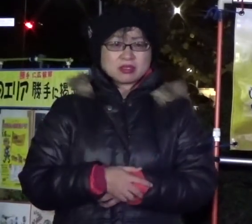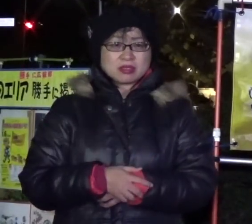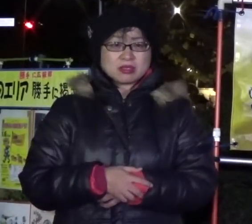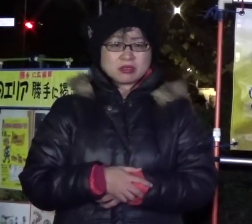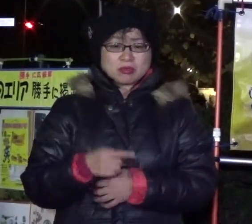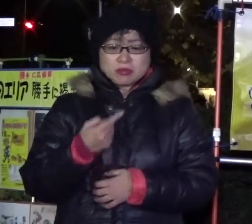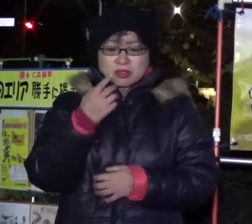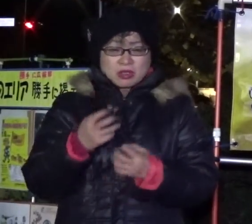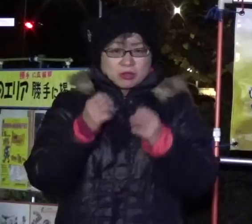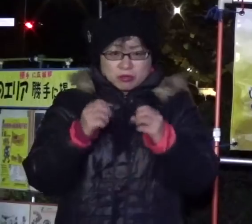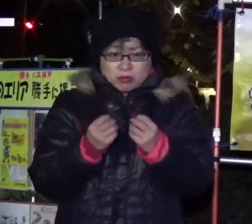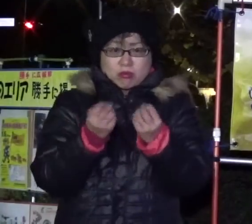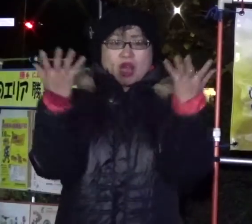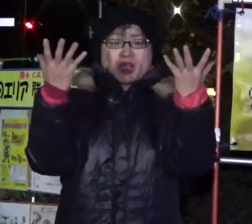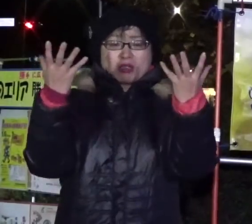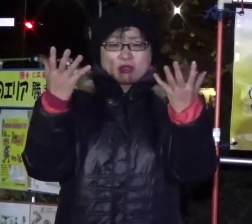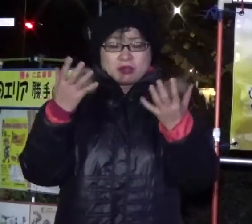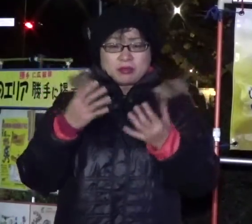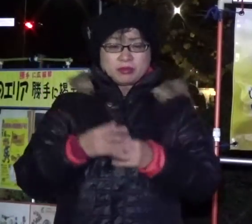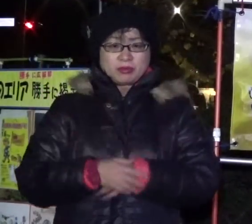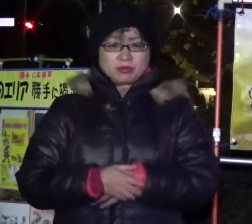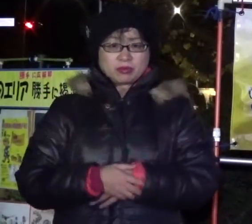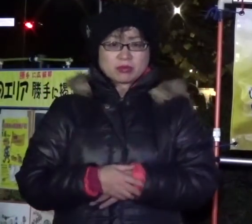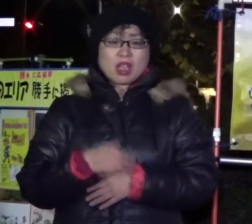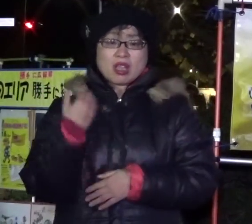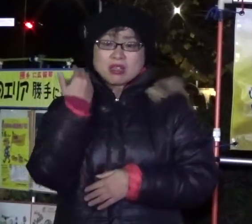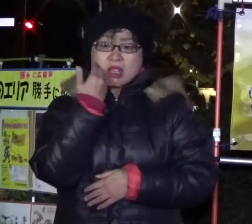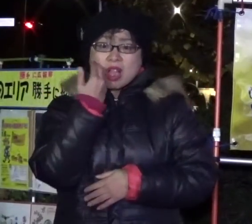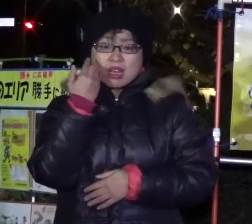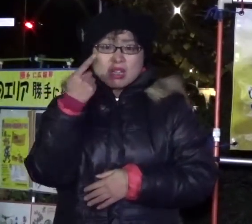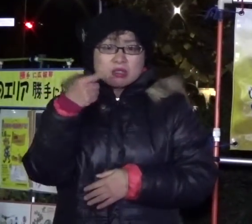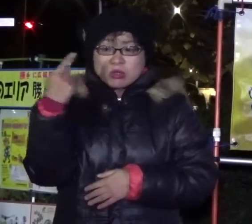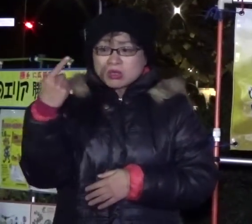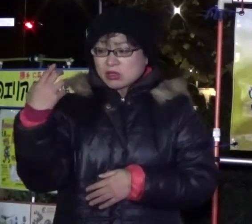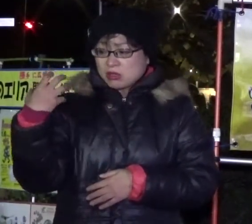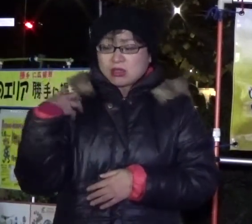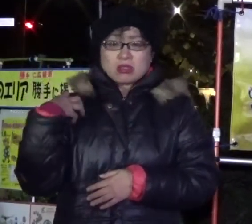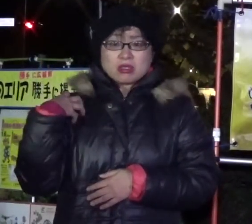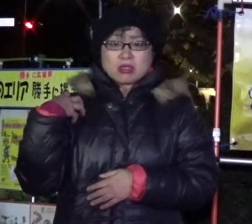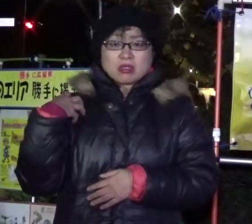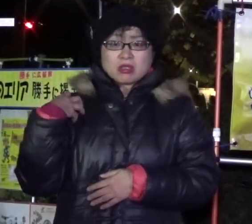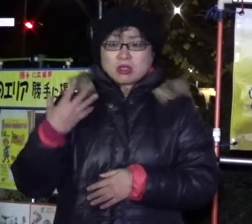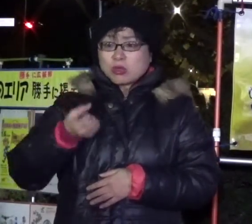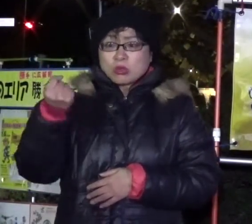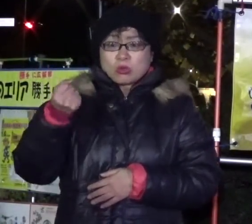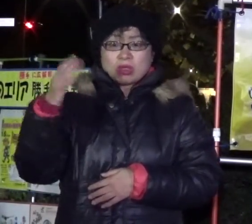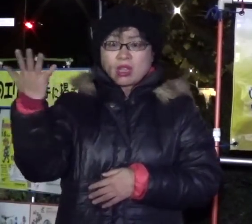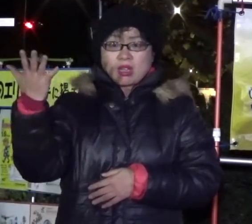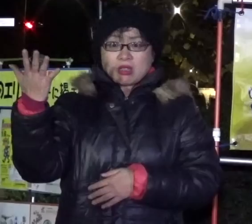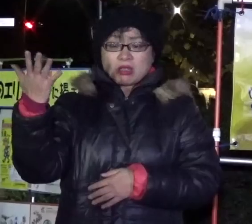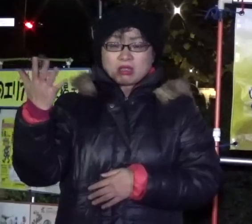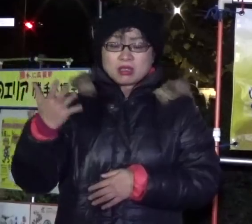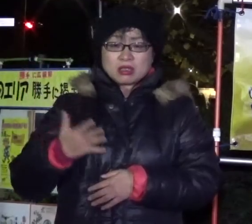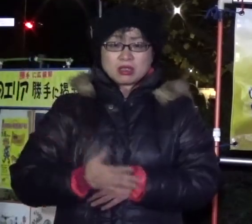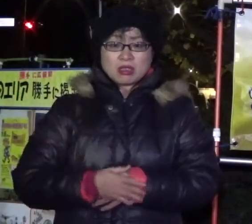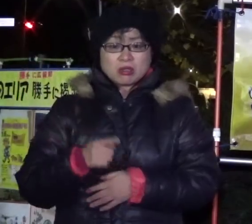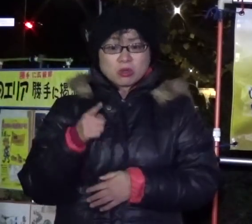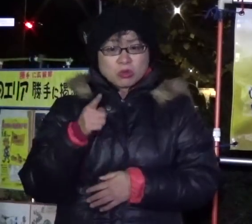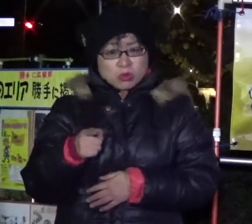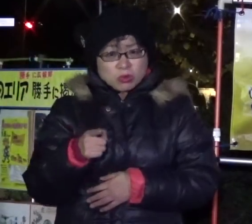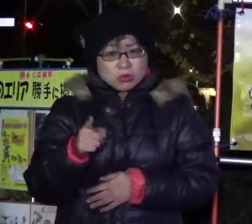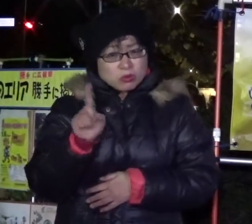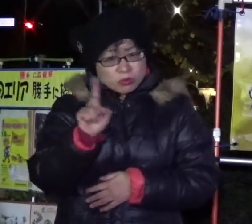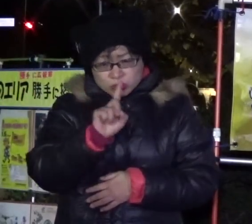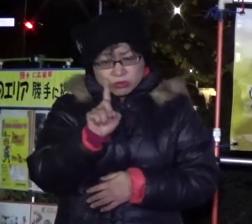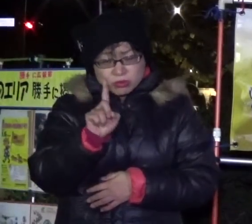を起こしたんですよね。それなのに誰一人責任取ってないんですよ皆さん。なんでこんななんですよ